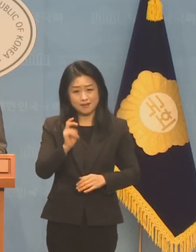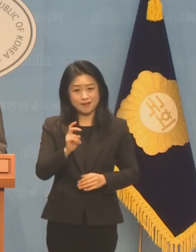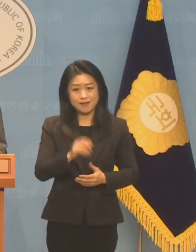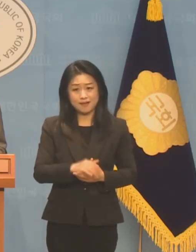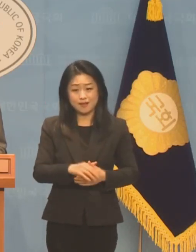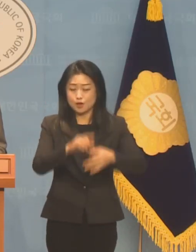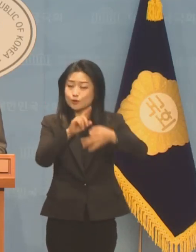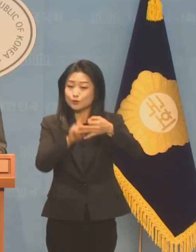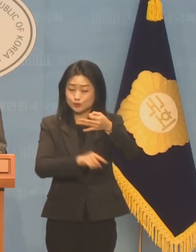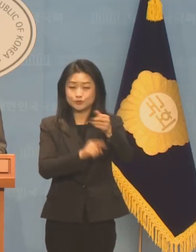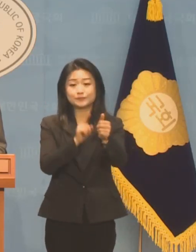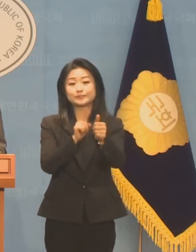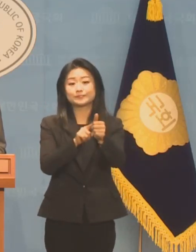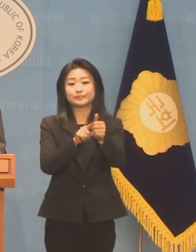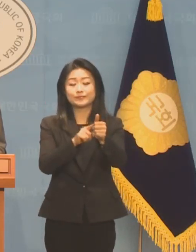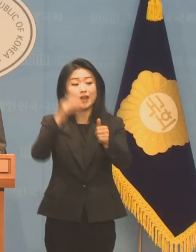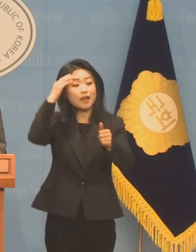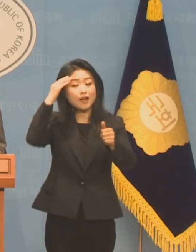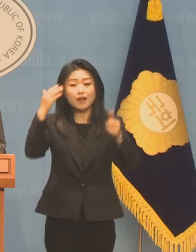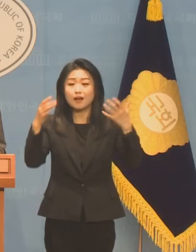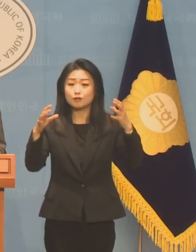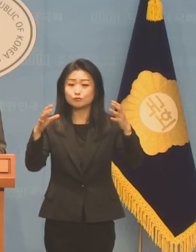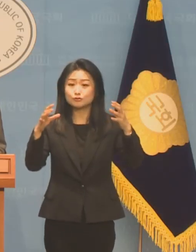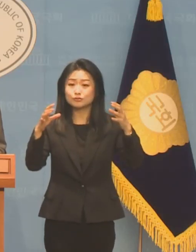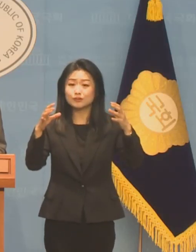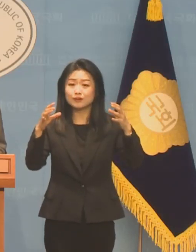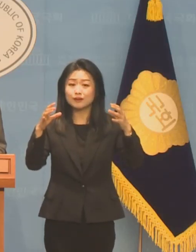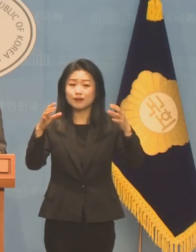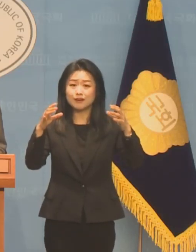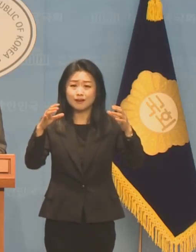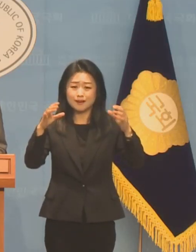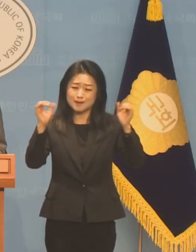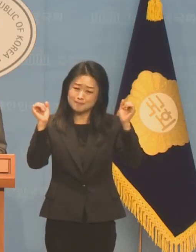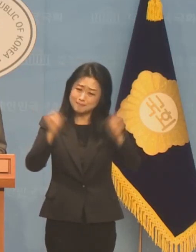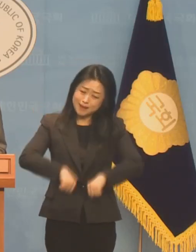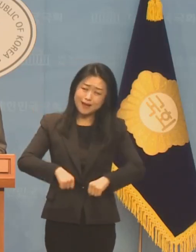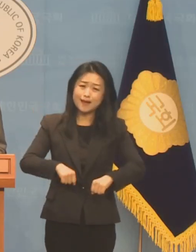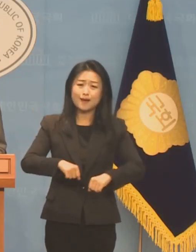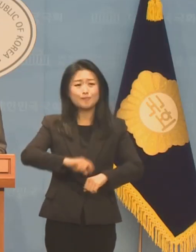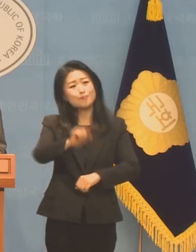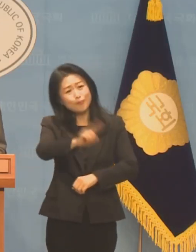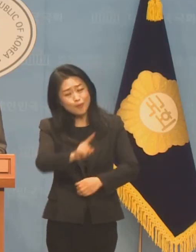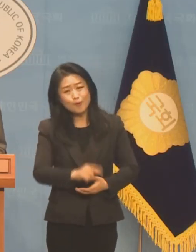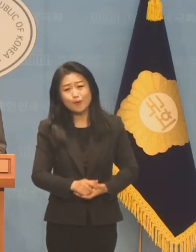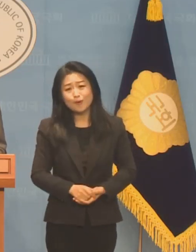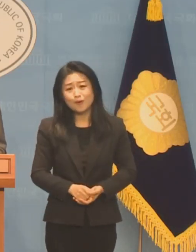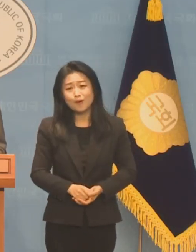내란 속의 윤석열은 대한민국을 어디까지 망치려고 합니까?